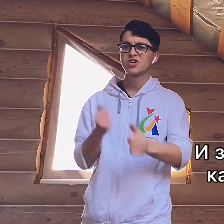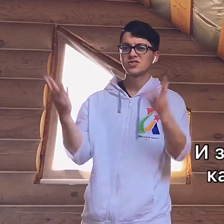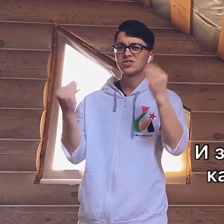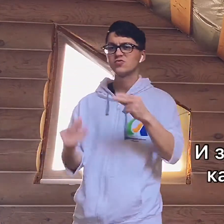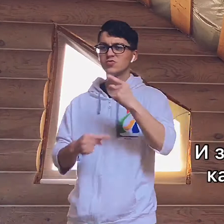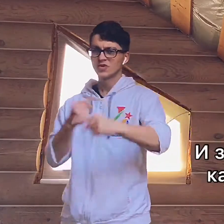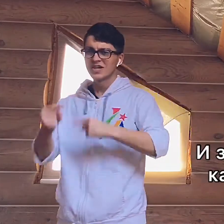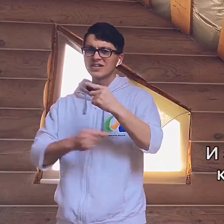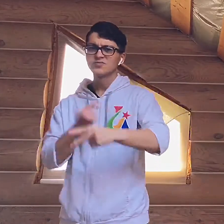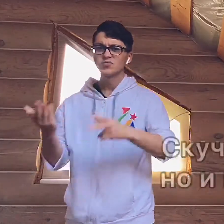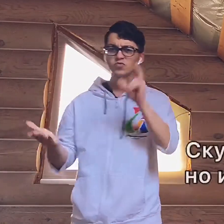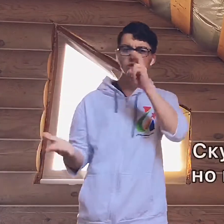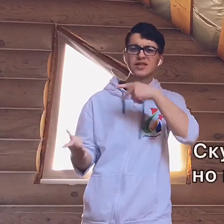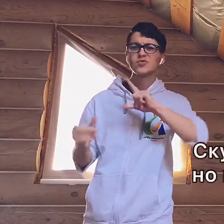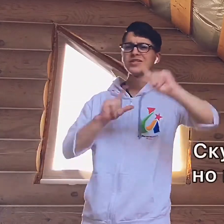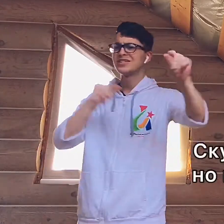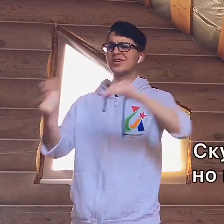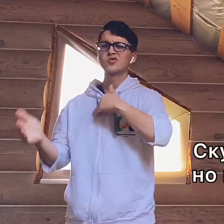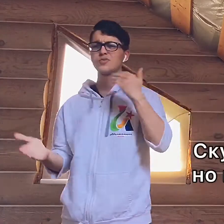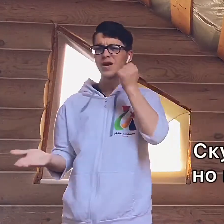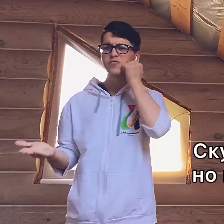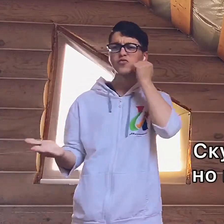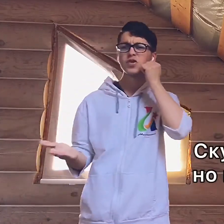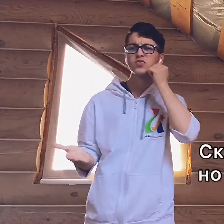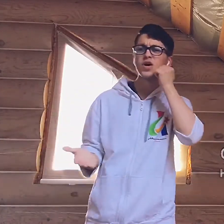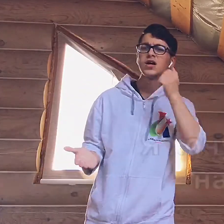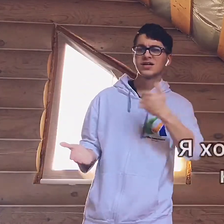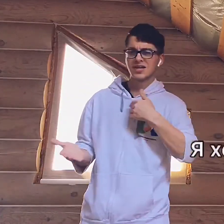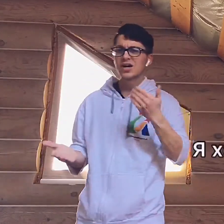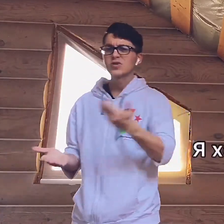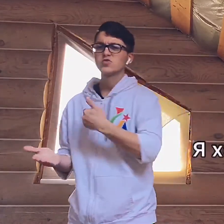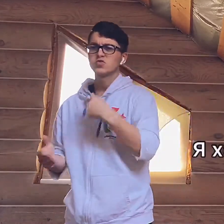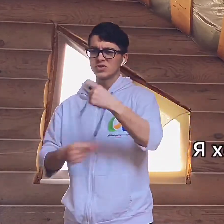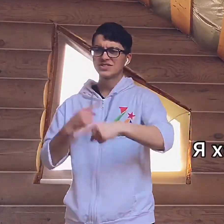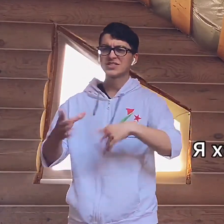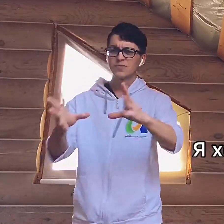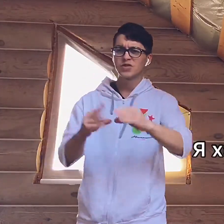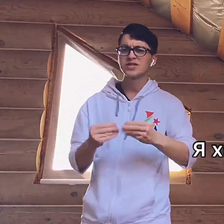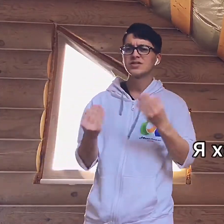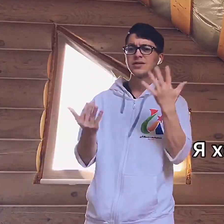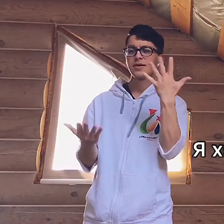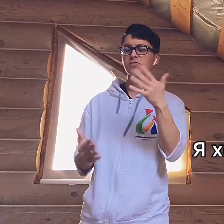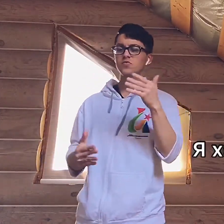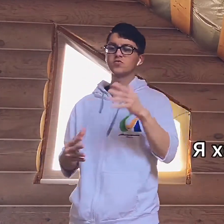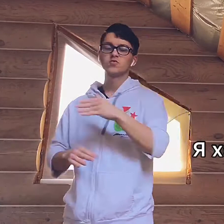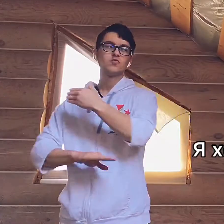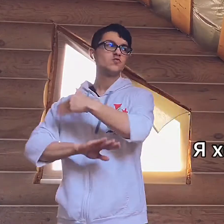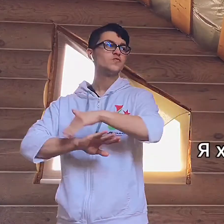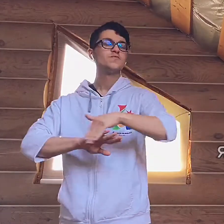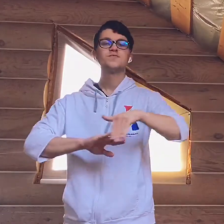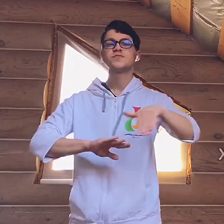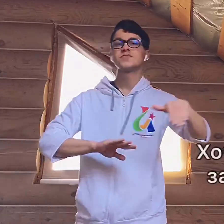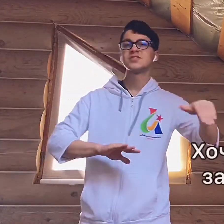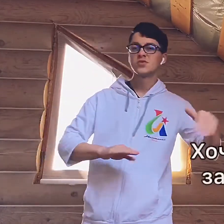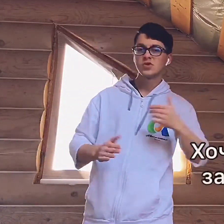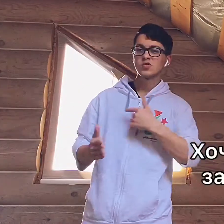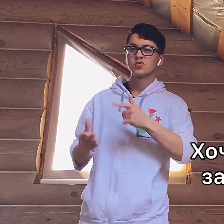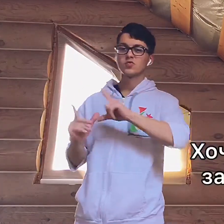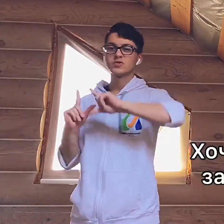дежавю. Скучаю на гастролик, но я не хочу Москву. Я хочу крутить с тобой на 5-м авеню. Хочу уехать в Пензу,